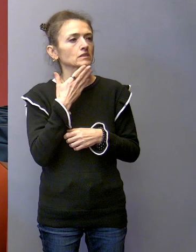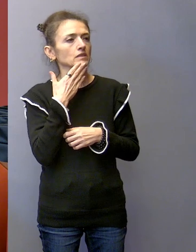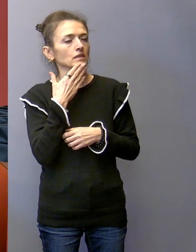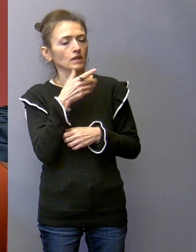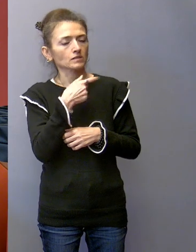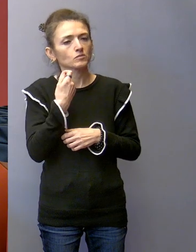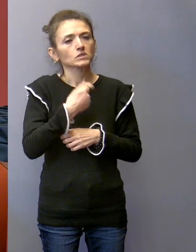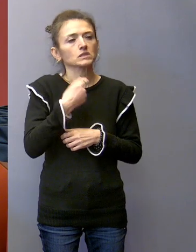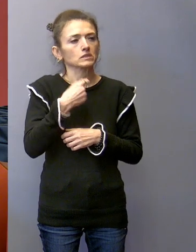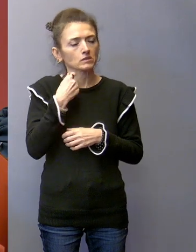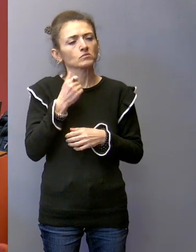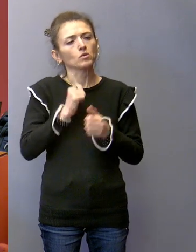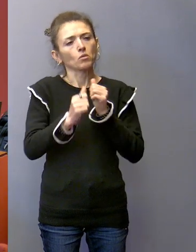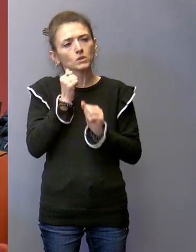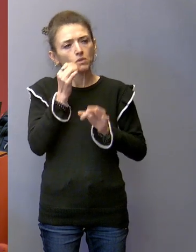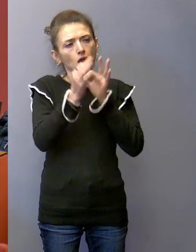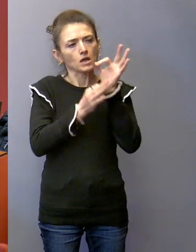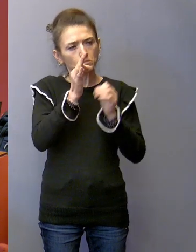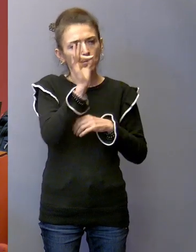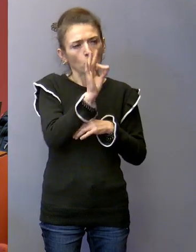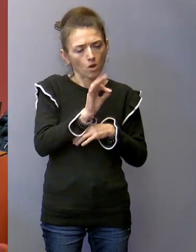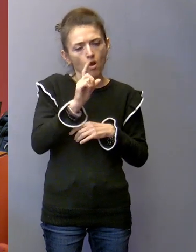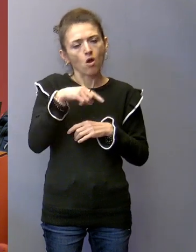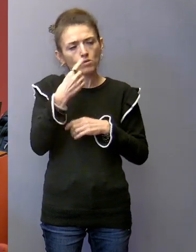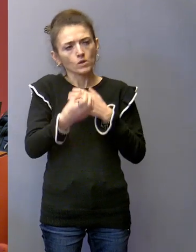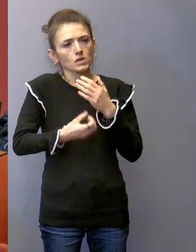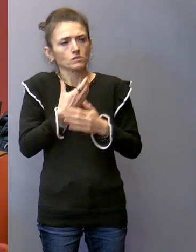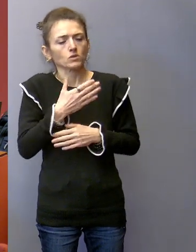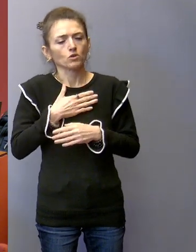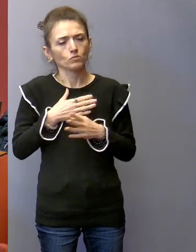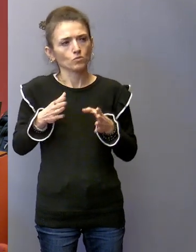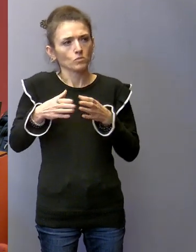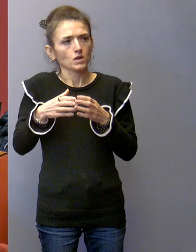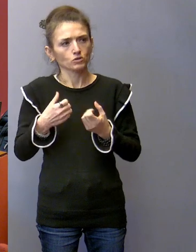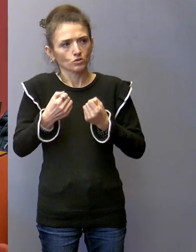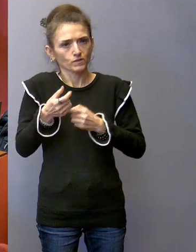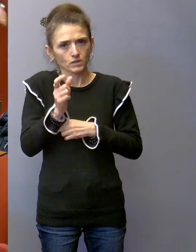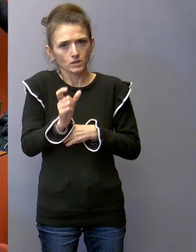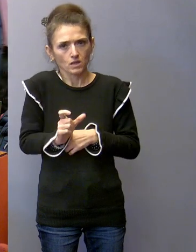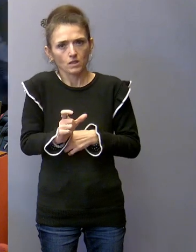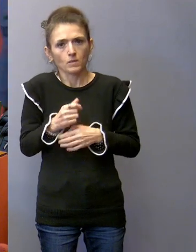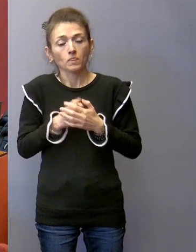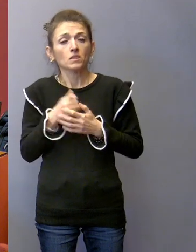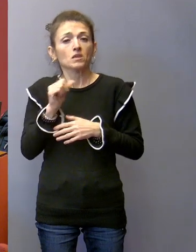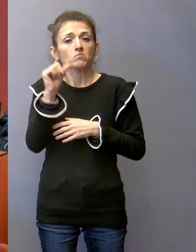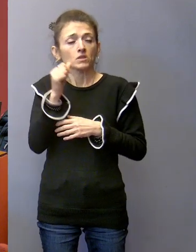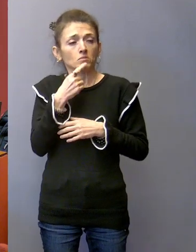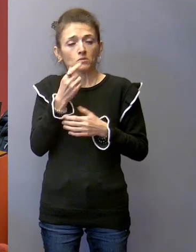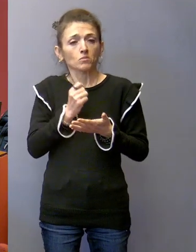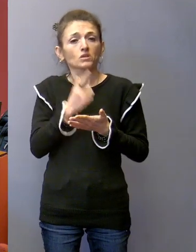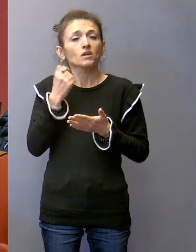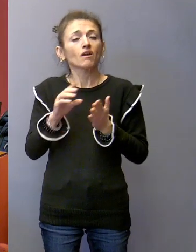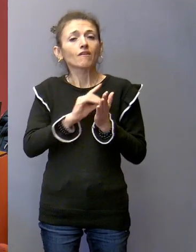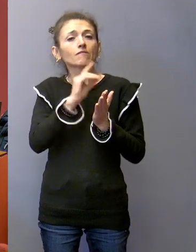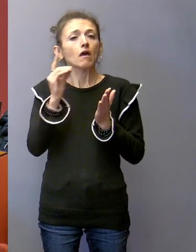dichiarazione di voto a nome del gruppo di Forza Italia e vorrei evidenziare due elementi fondamentali il primo che la delibera non comporta un